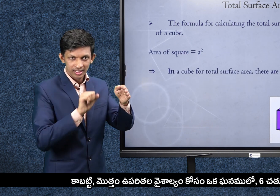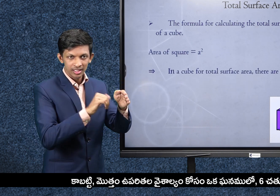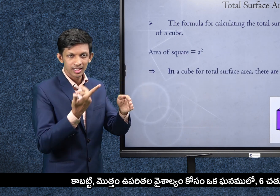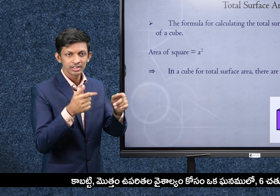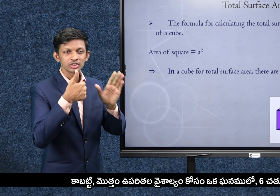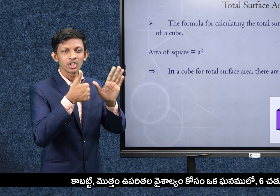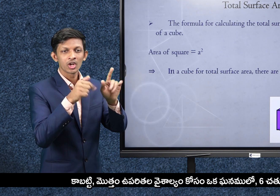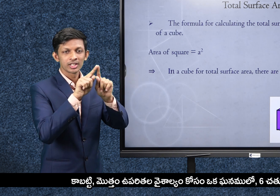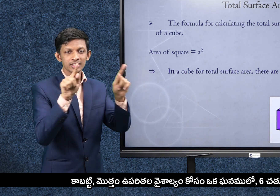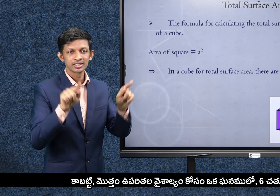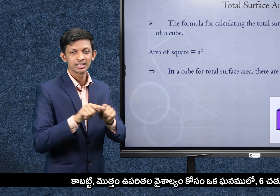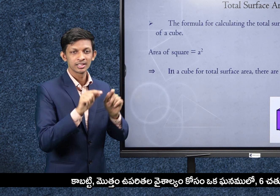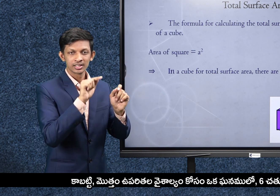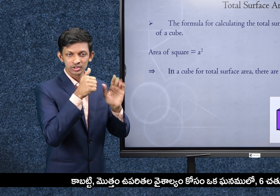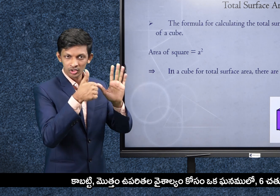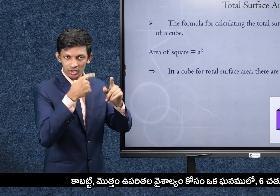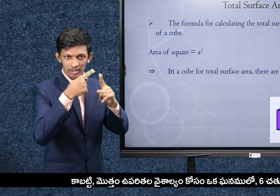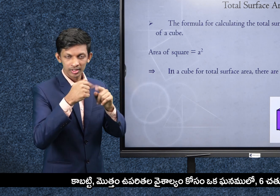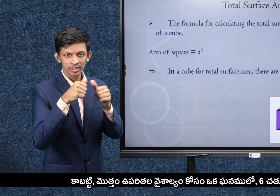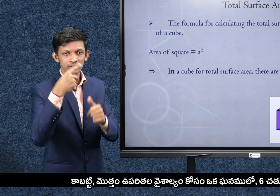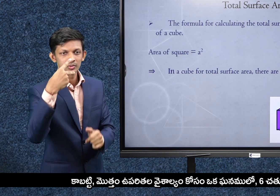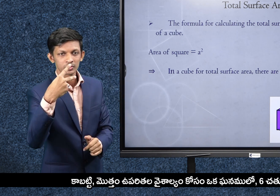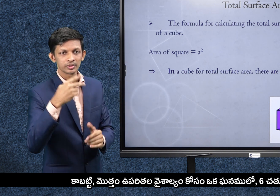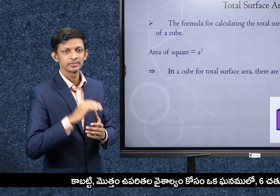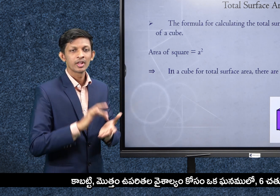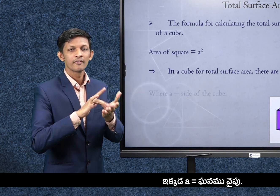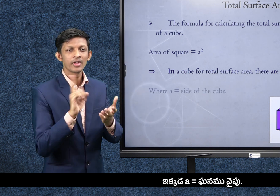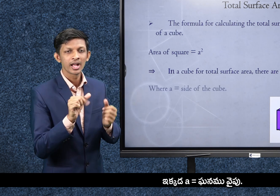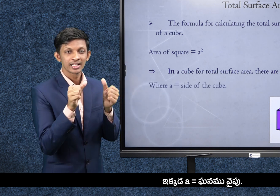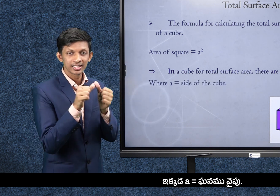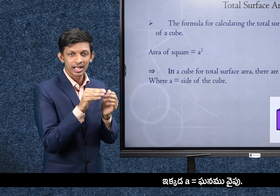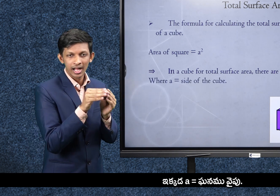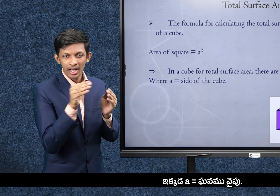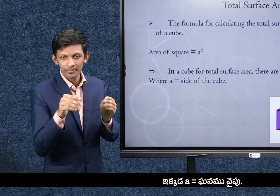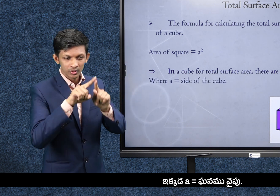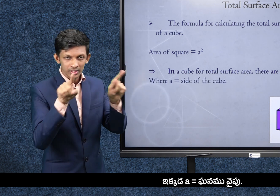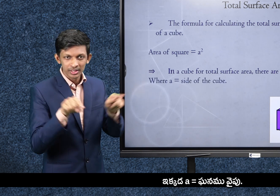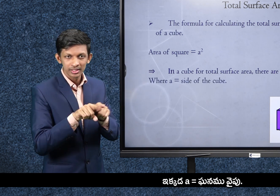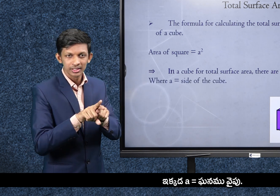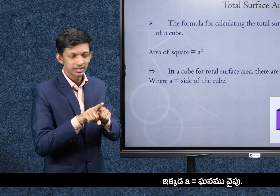6 చతురస్రాలు = 6 × a స్క్వేర్. ఇక్కడ a ఘనము